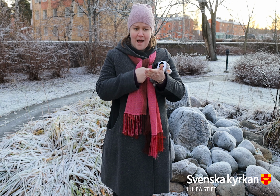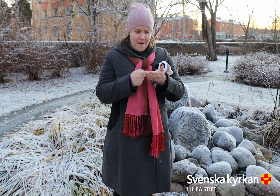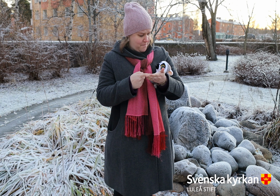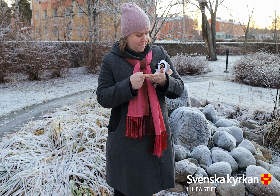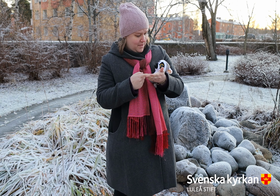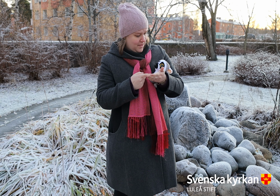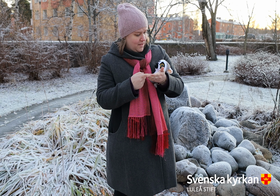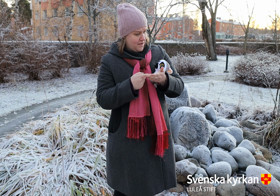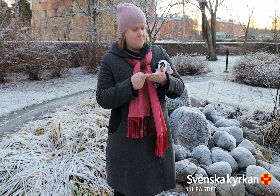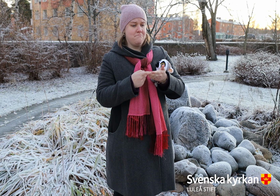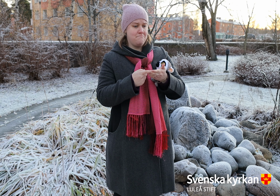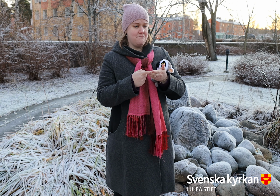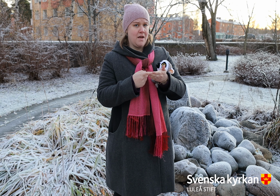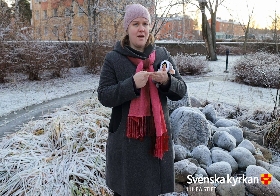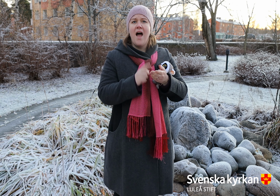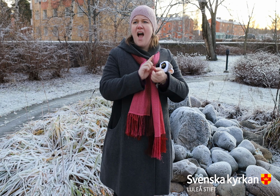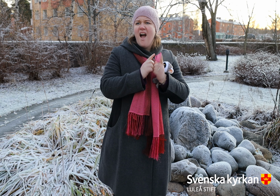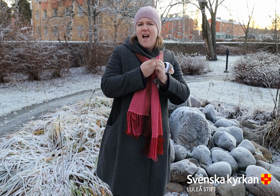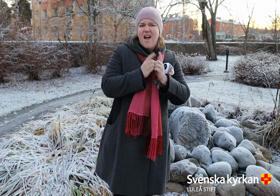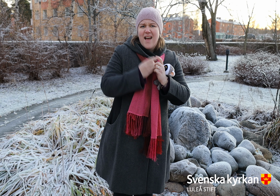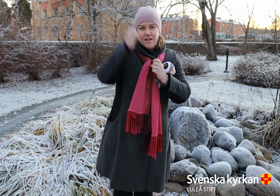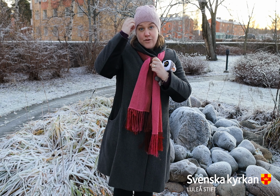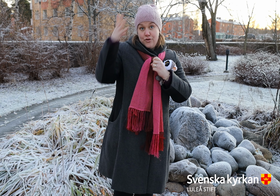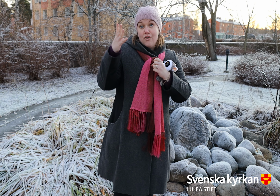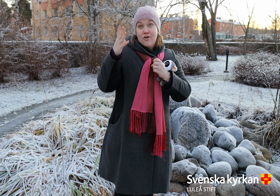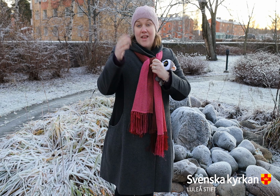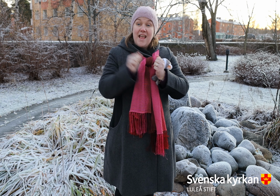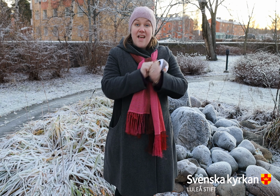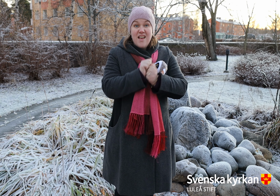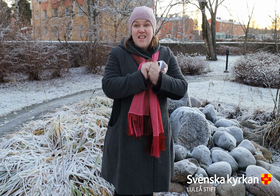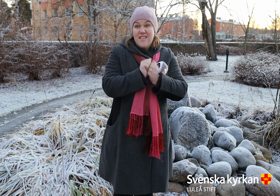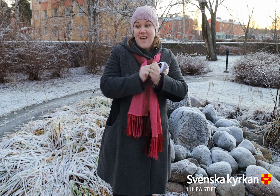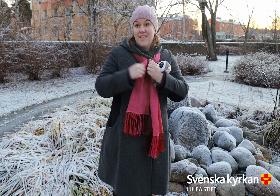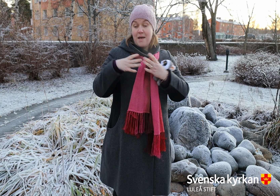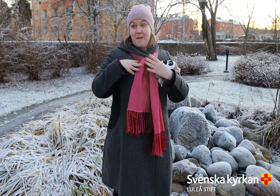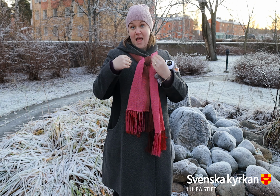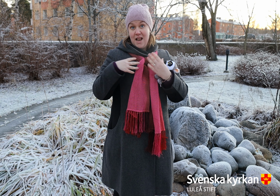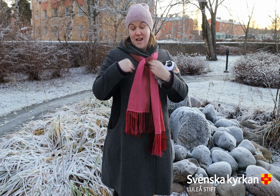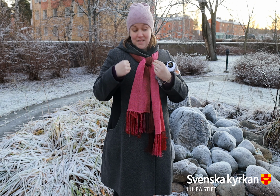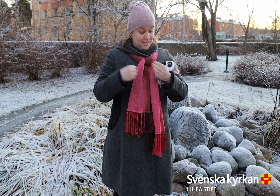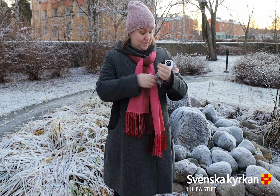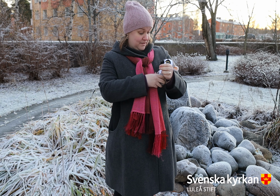Vilket lustigt namn egentligen. Han kanske är duktig på att tvätta sin päls.